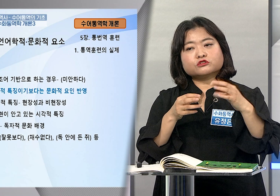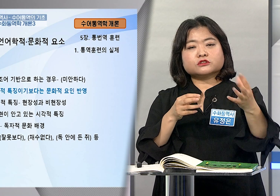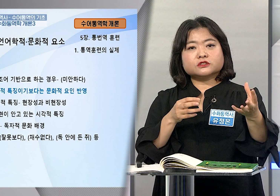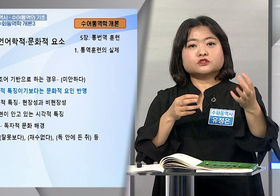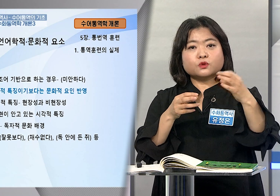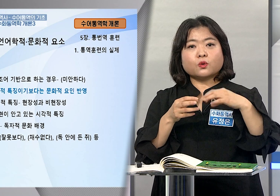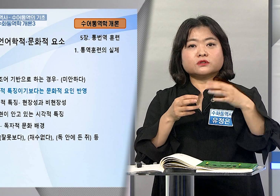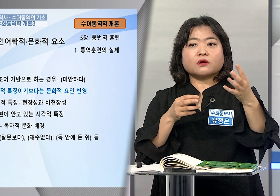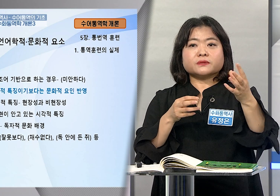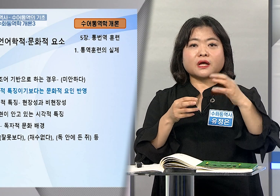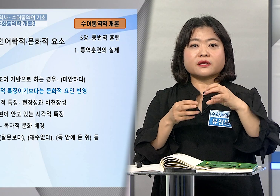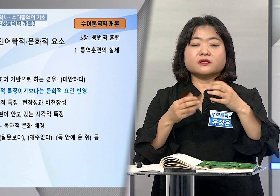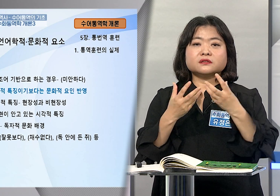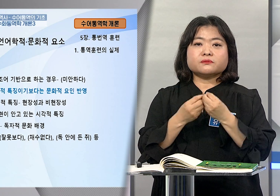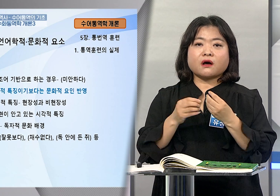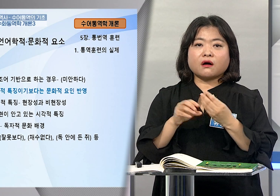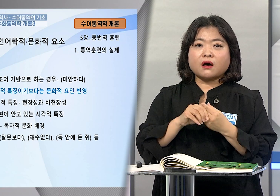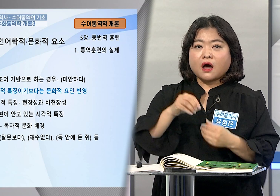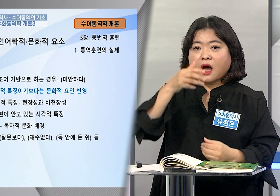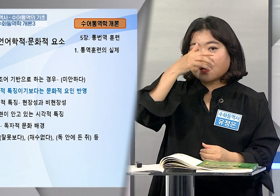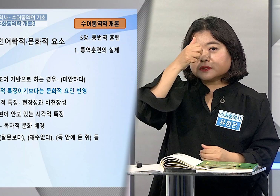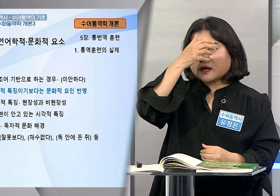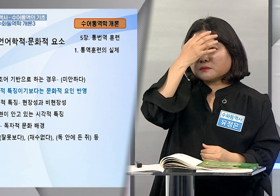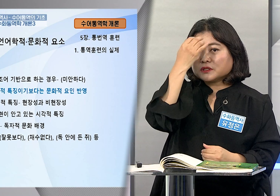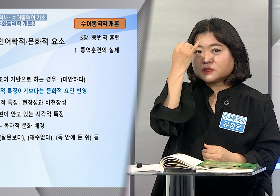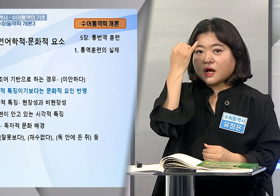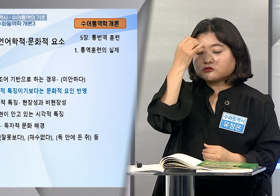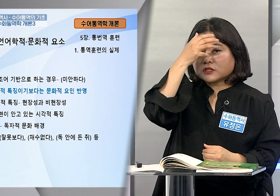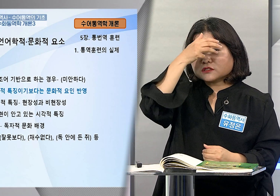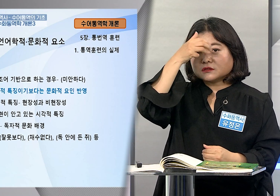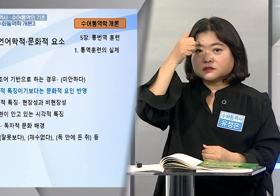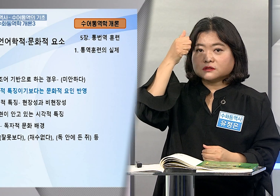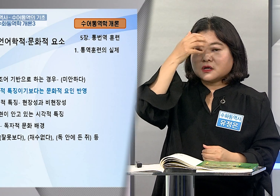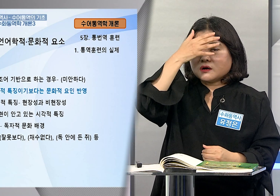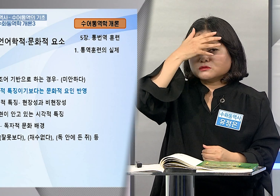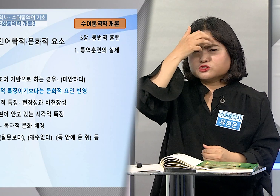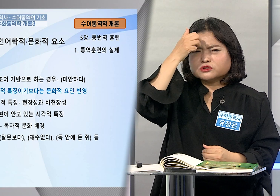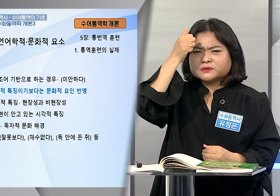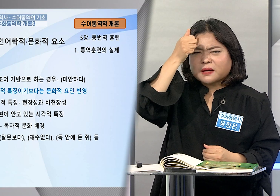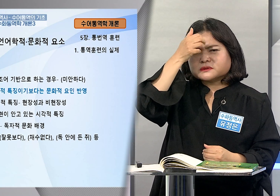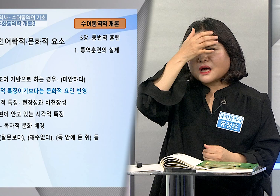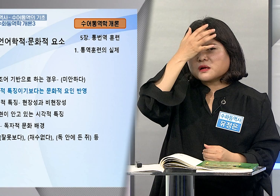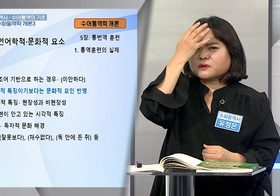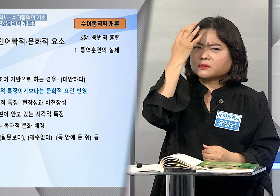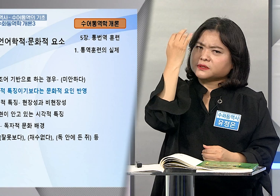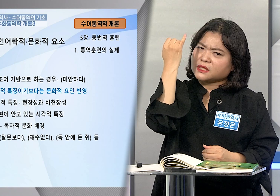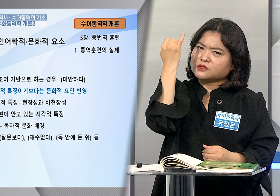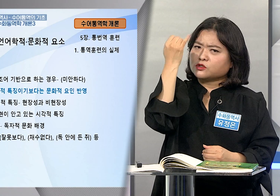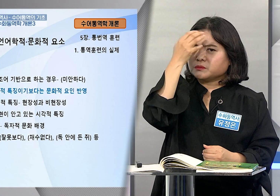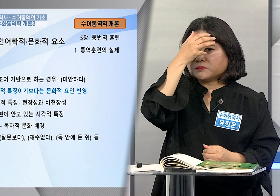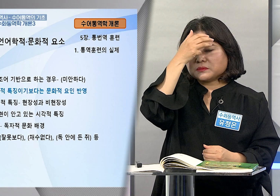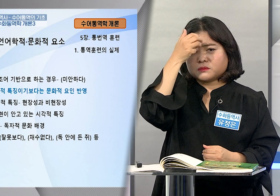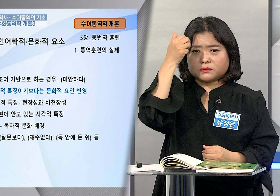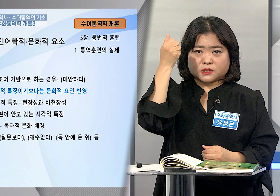결국은 들어오는 겁니다. 예를 들면 할아버지 할머니 한국에서는 주름 잡은 할아버지, 주름